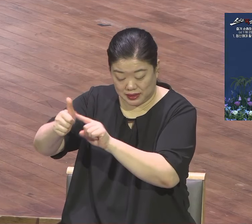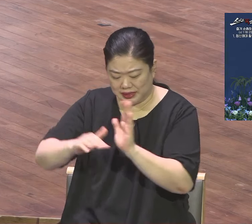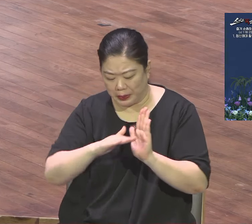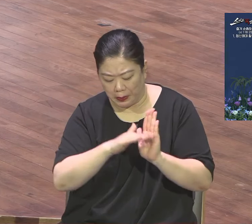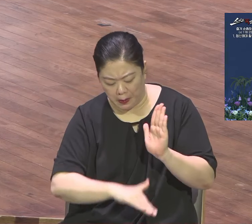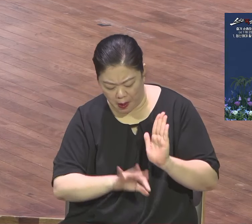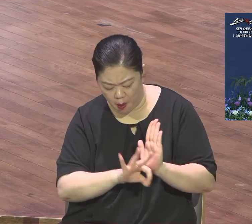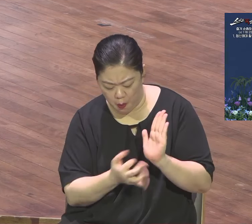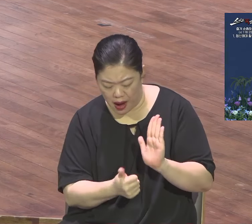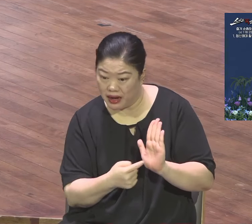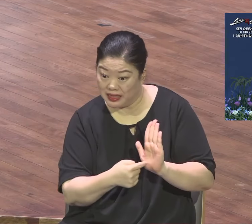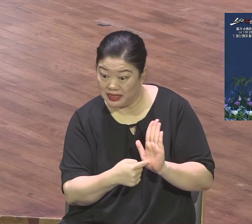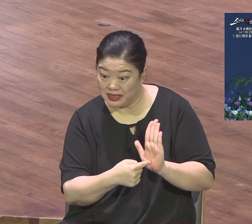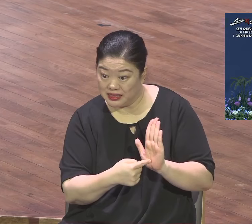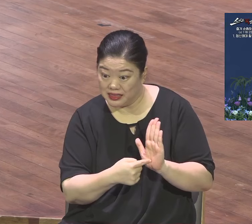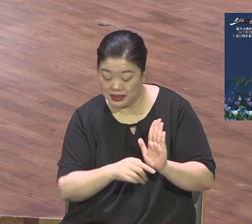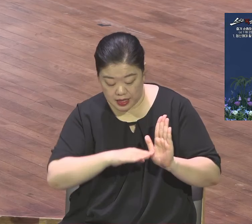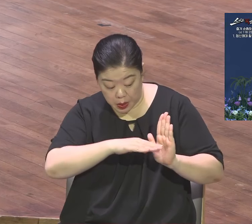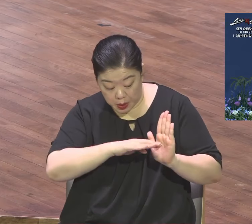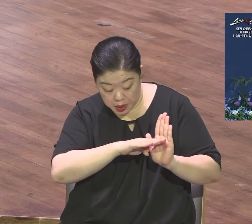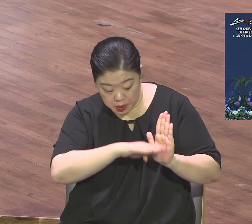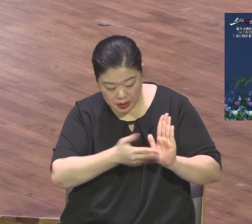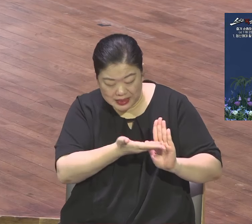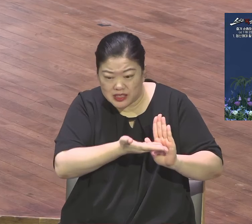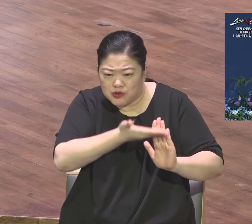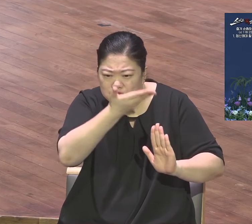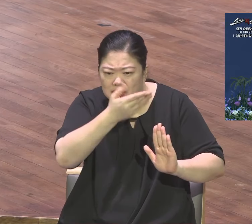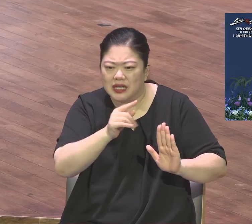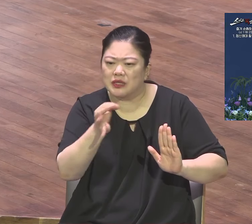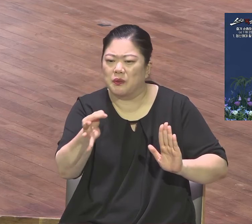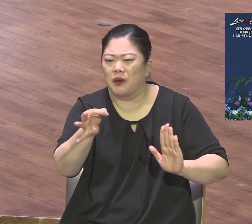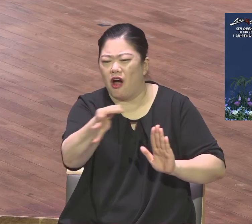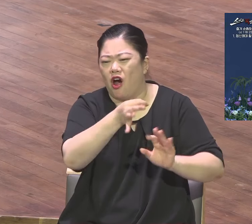정치적으로나 경제적으로 가장 부강할 때였어요.